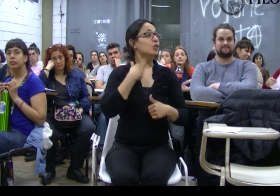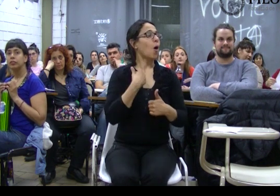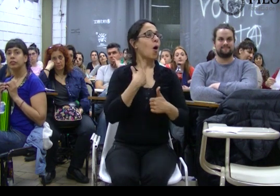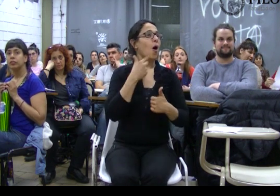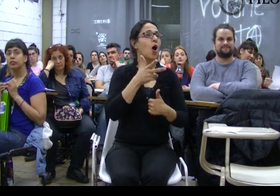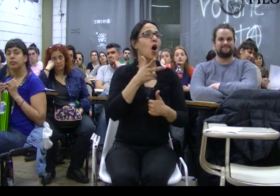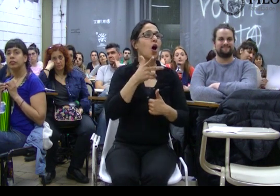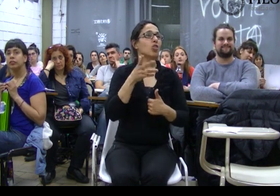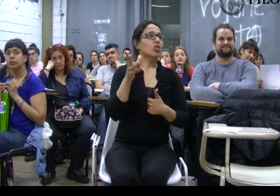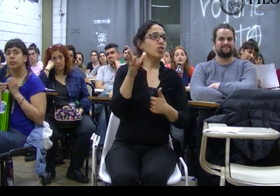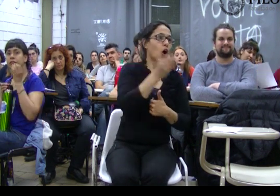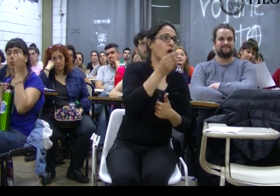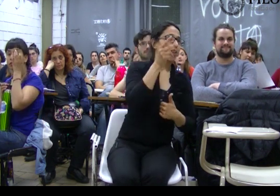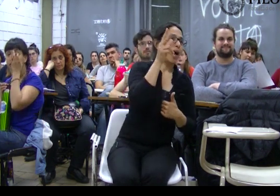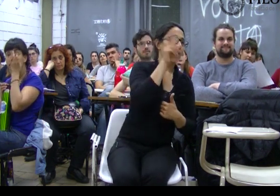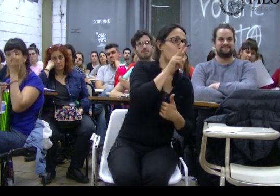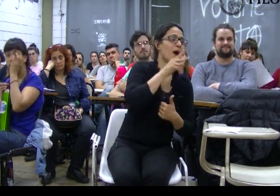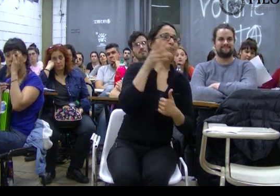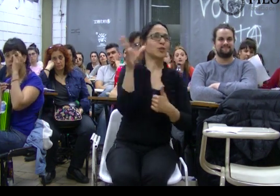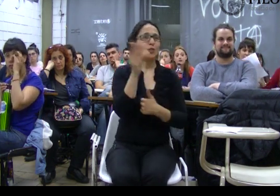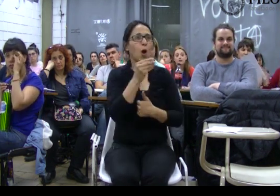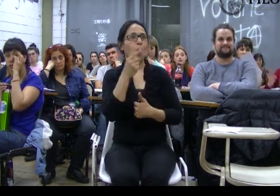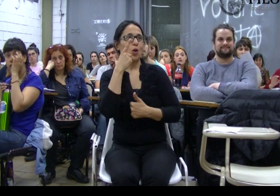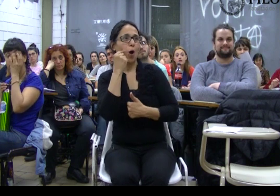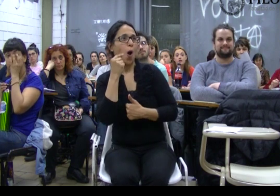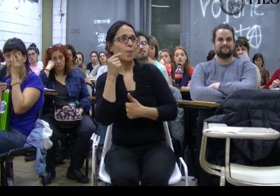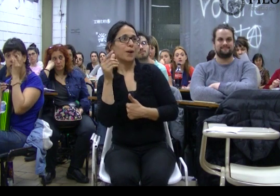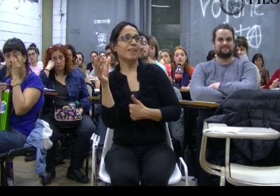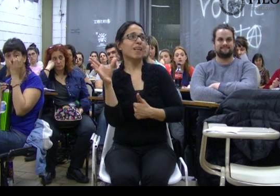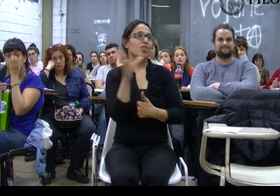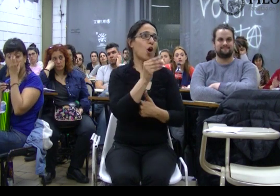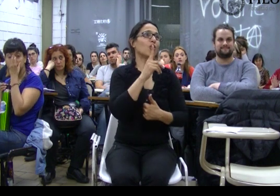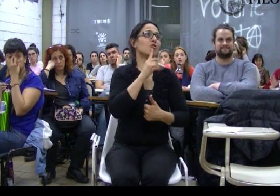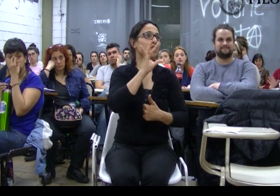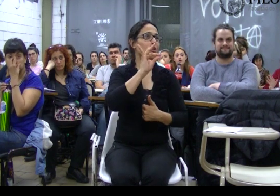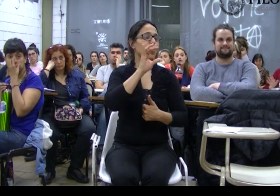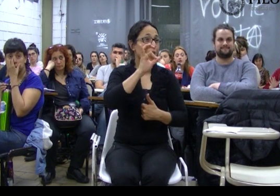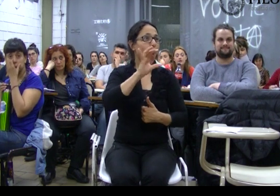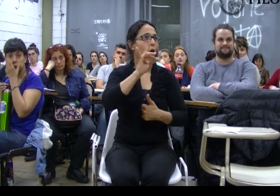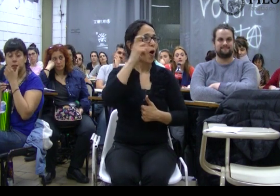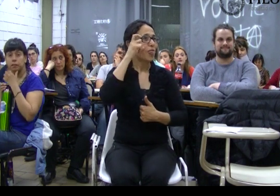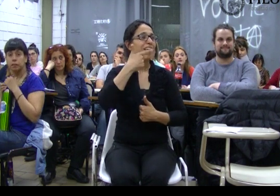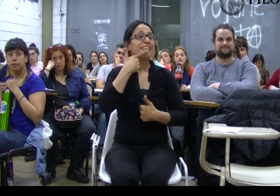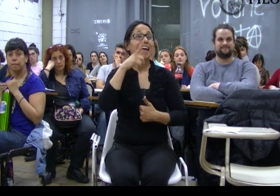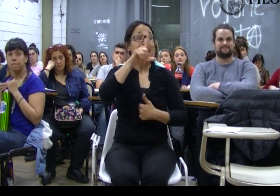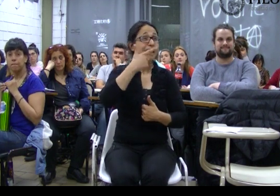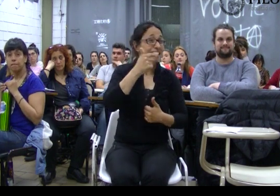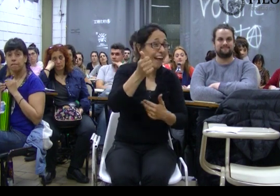porque en lengua de señas no existe todas, todos, todes.